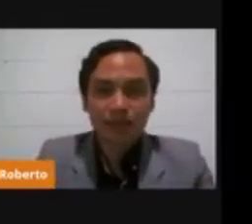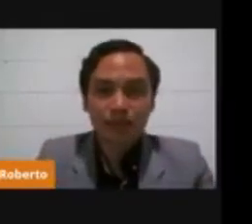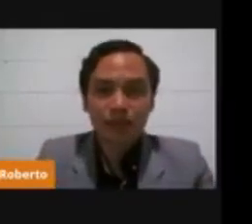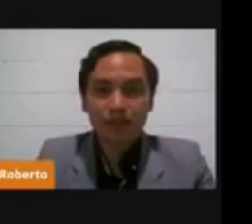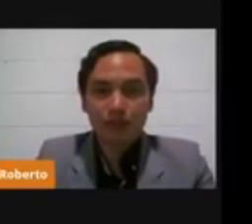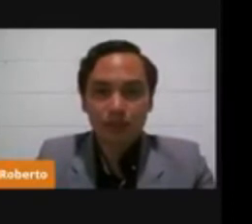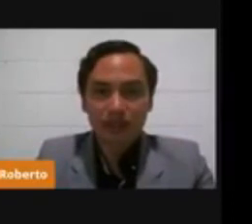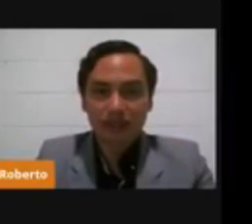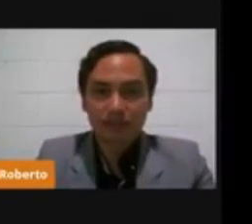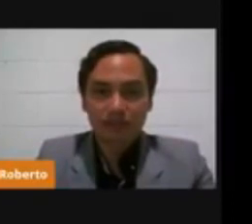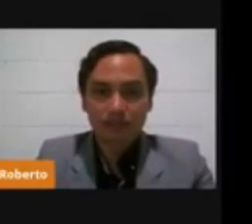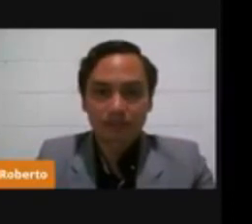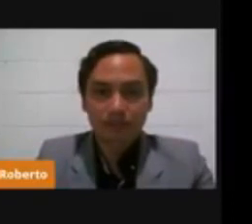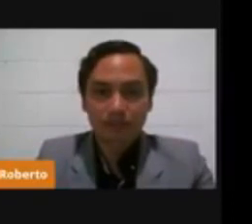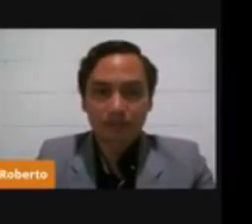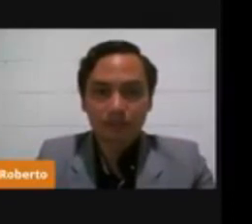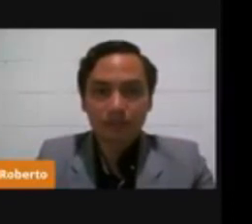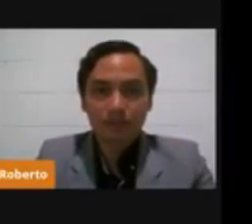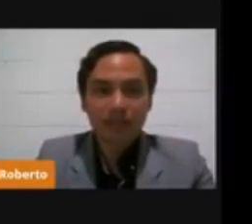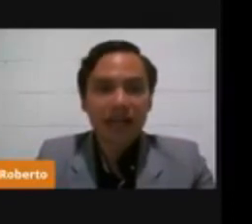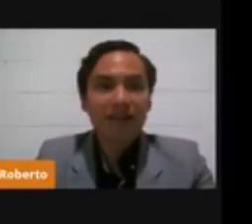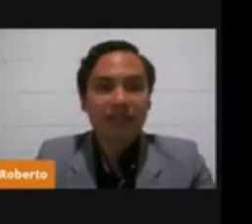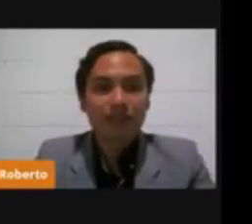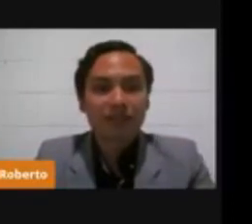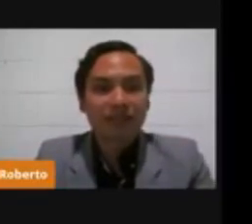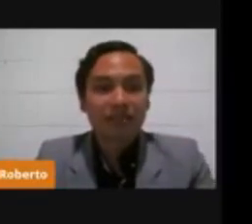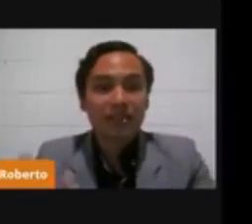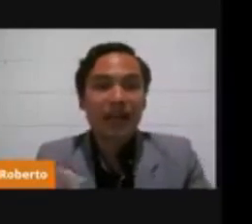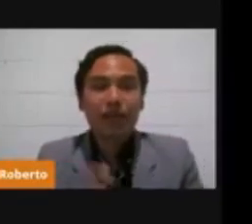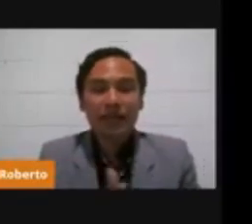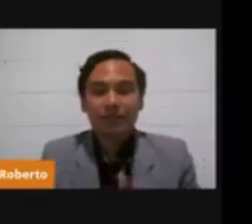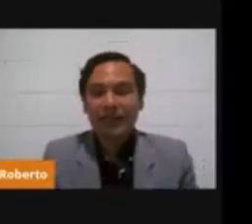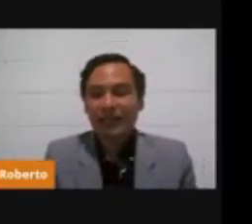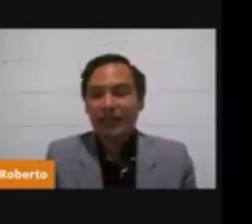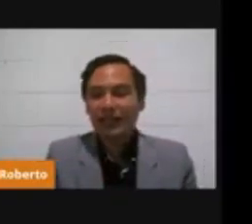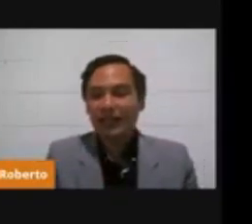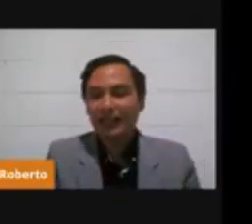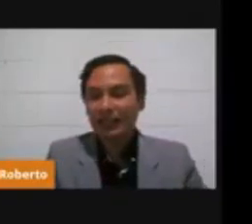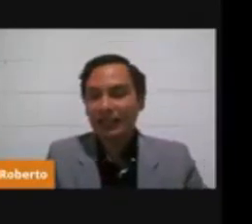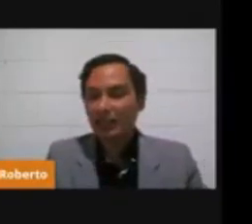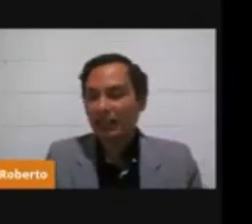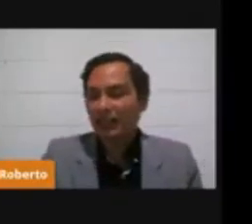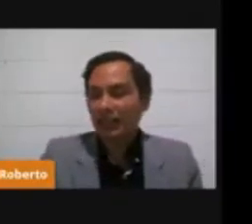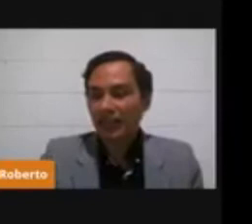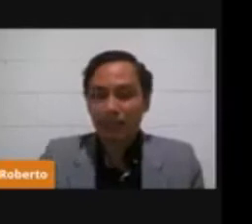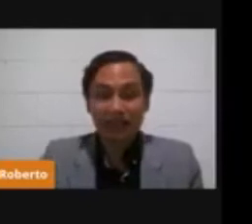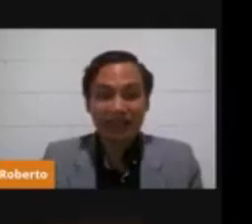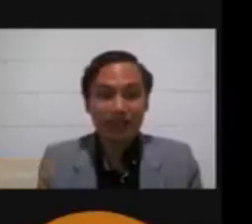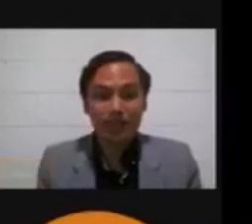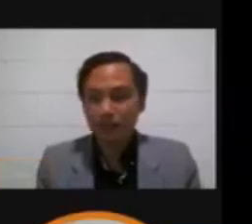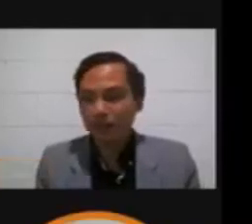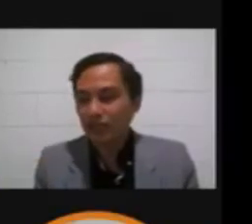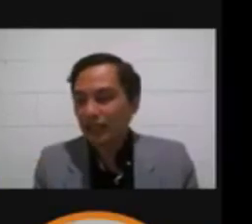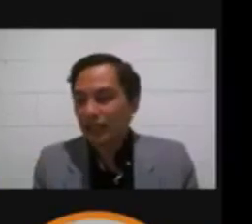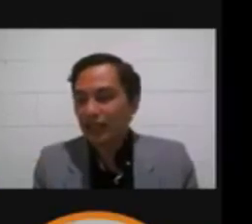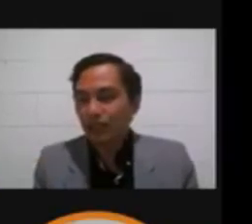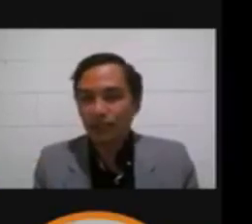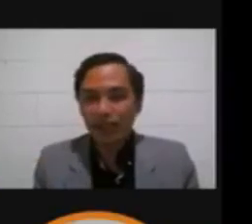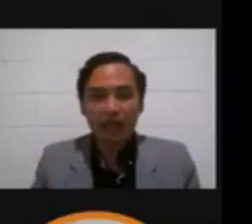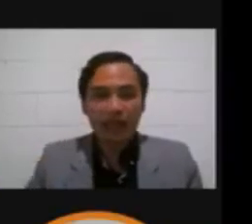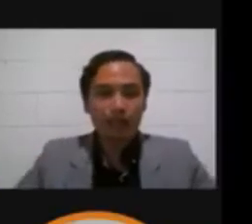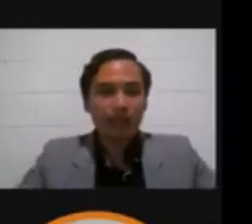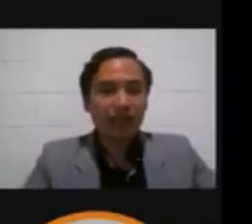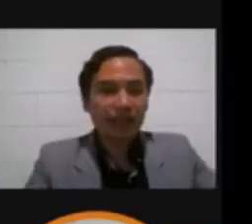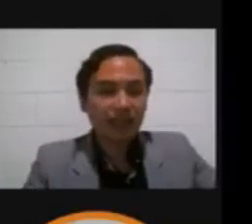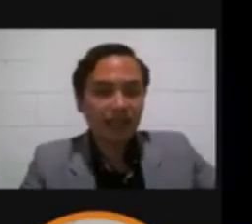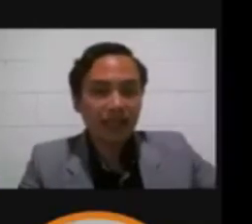diferencias no importan. A ver, entonces ahora quiero que también participemos y voy